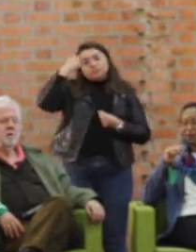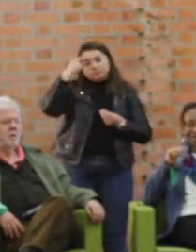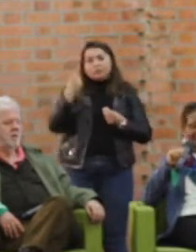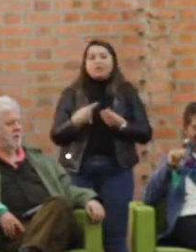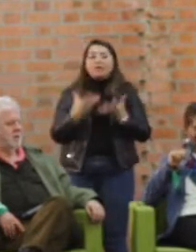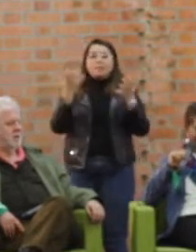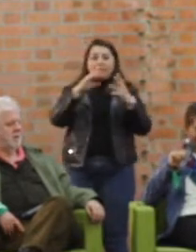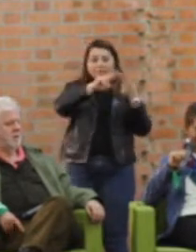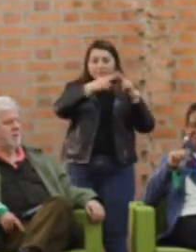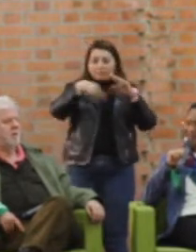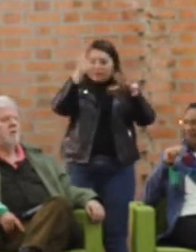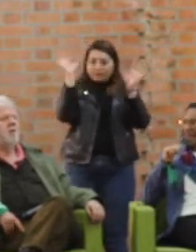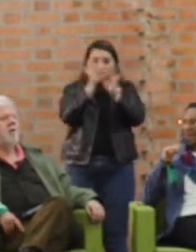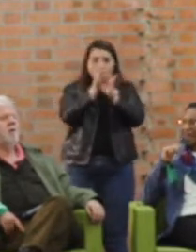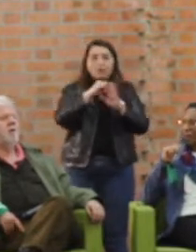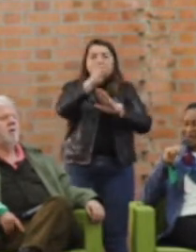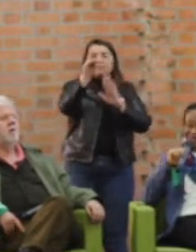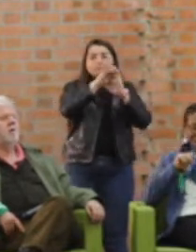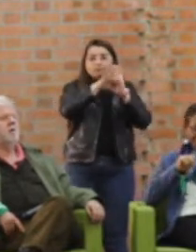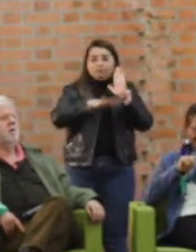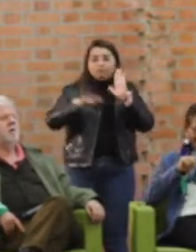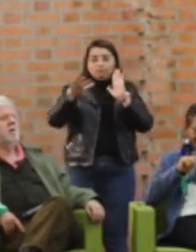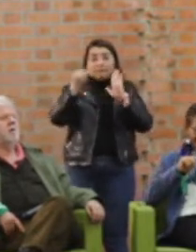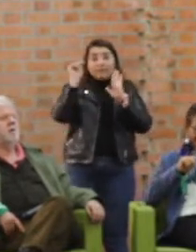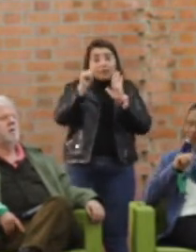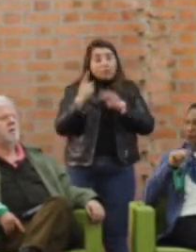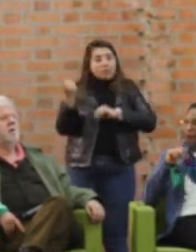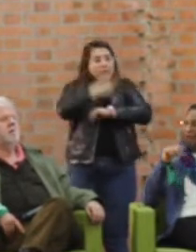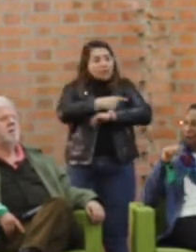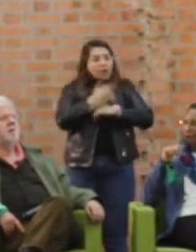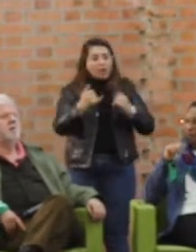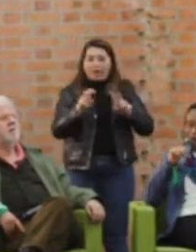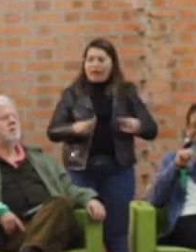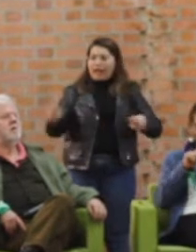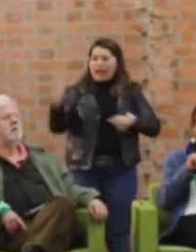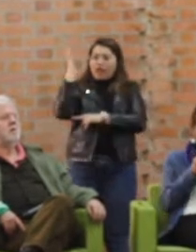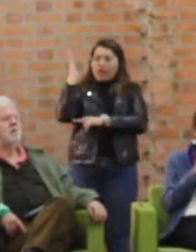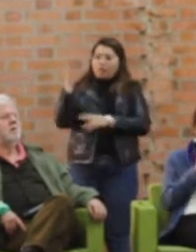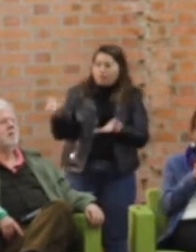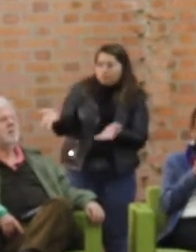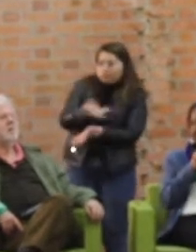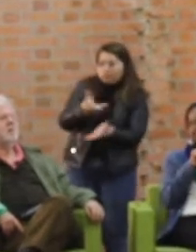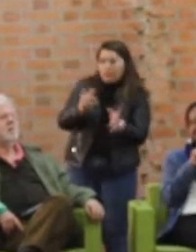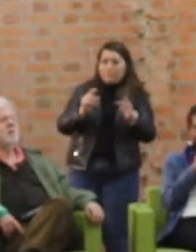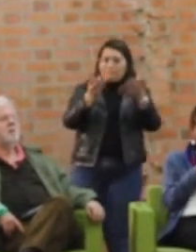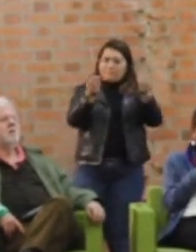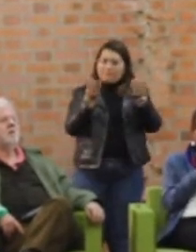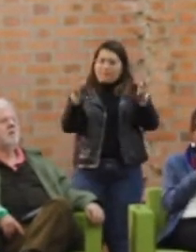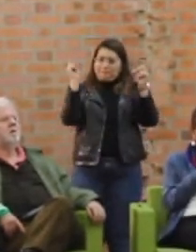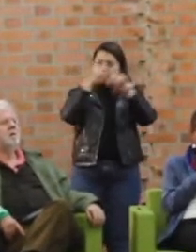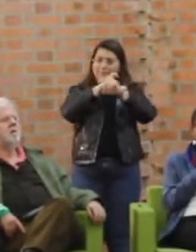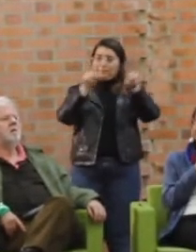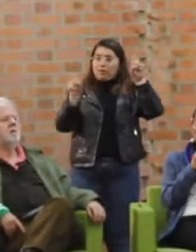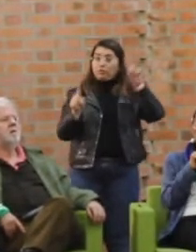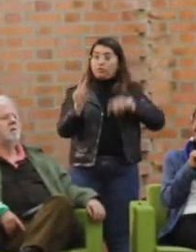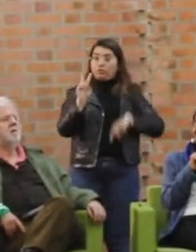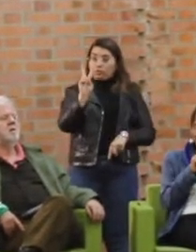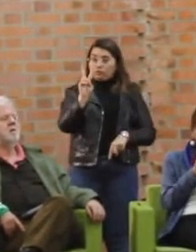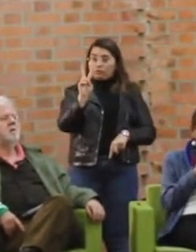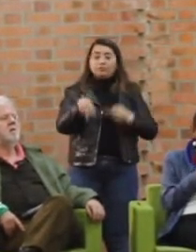pública en el panel de hoy nos enfocaremos en dos preguntas la primera es